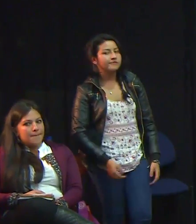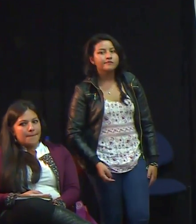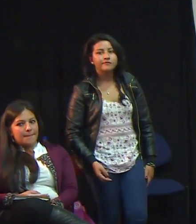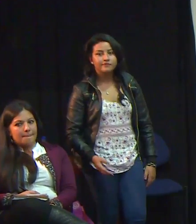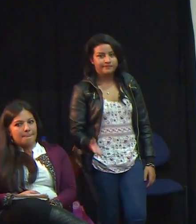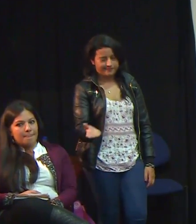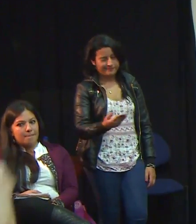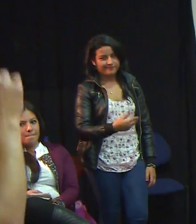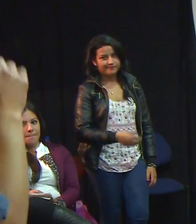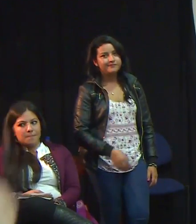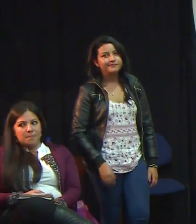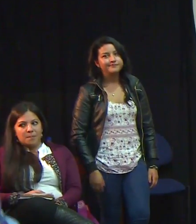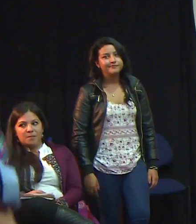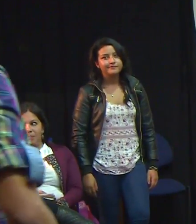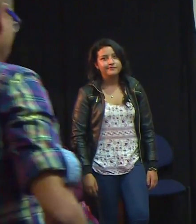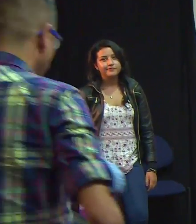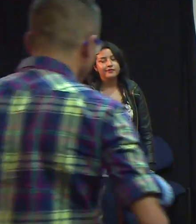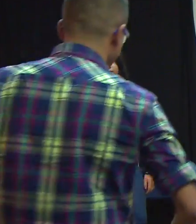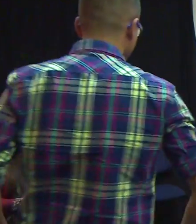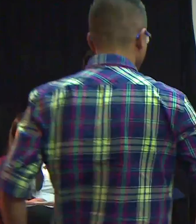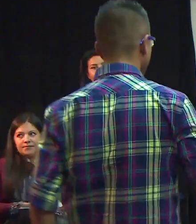gracias.